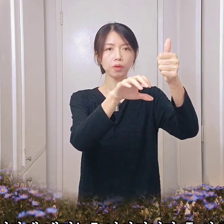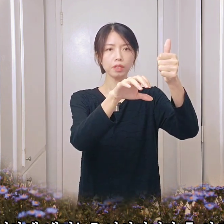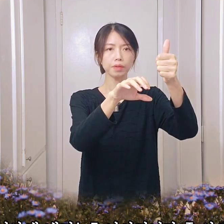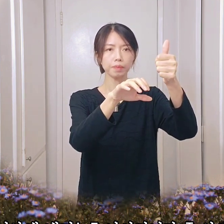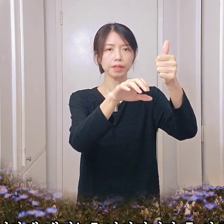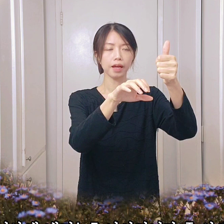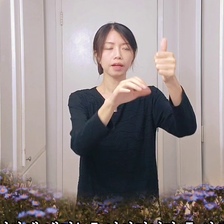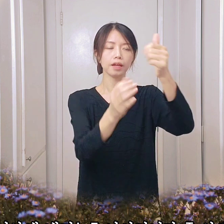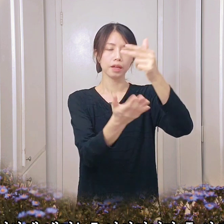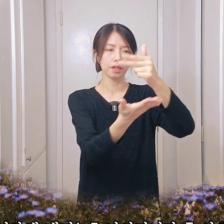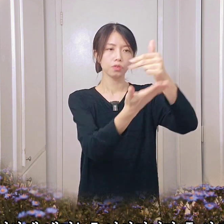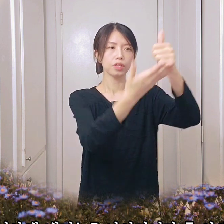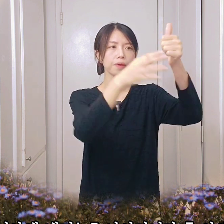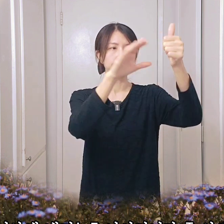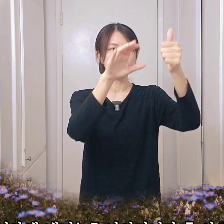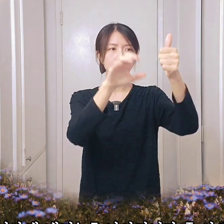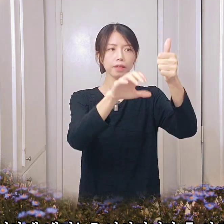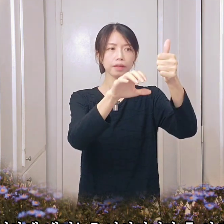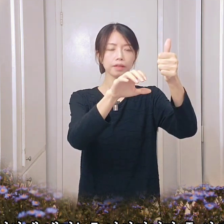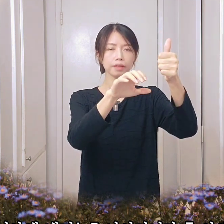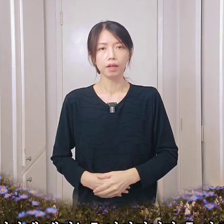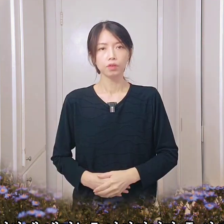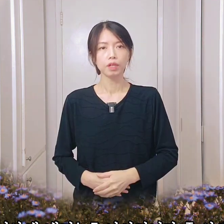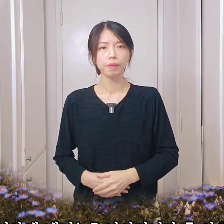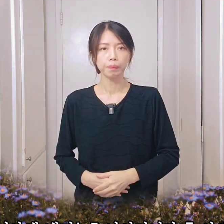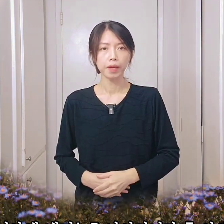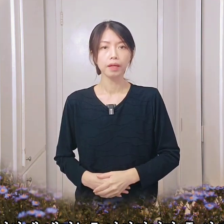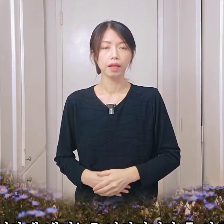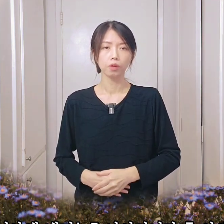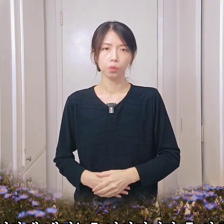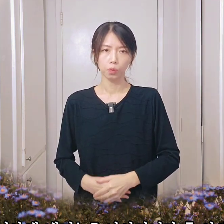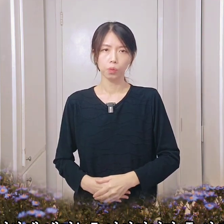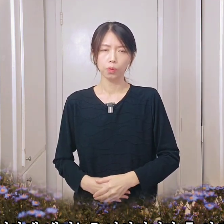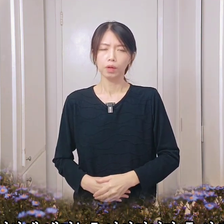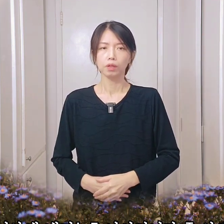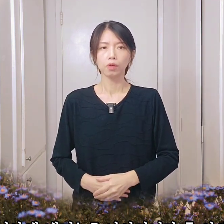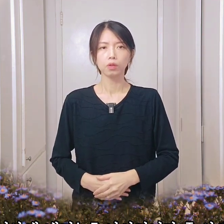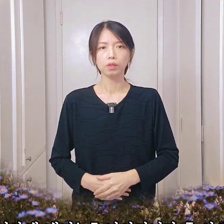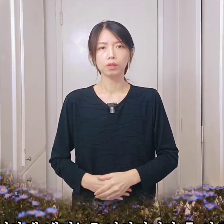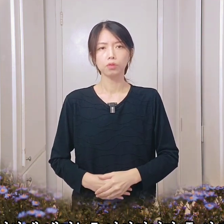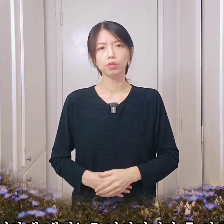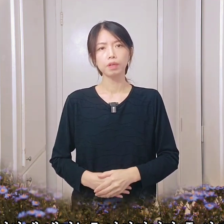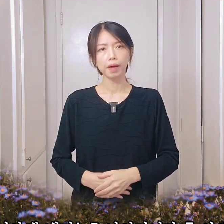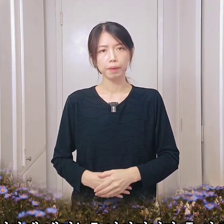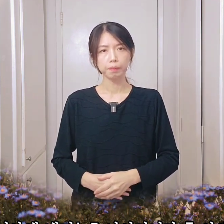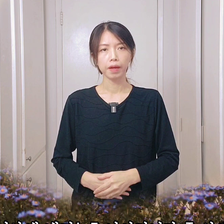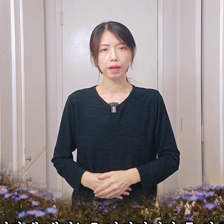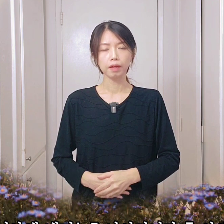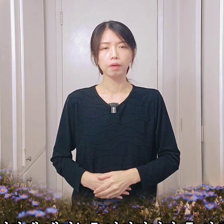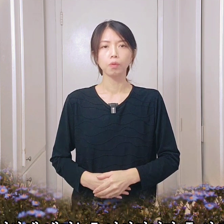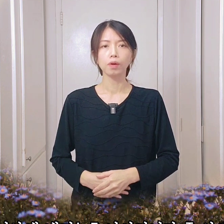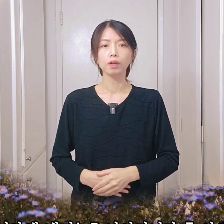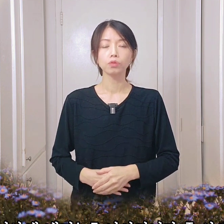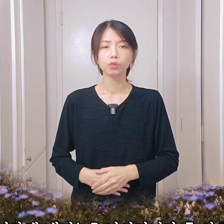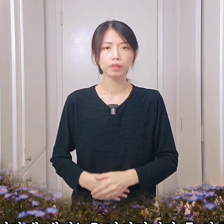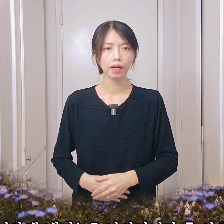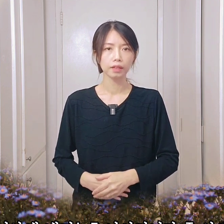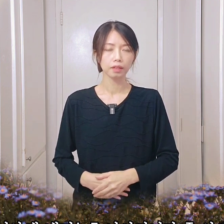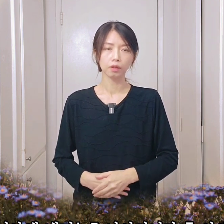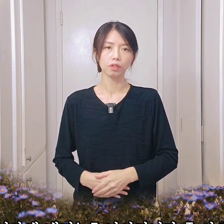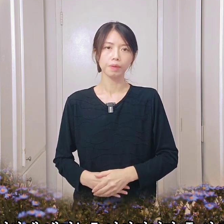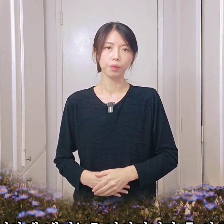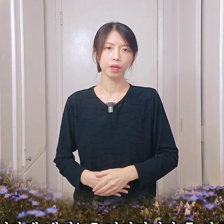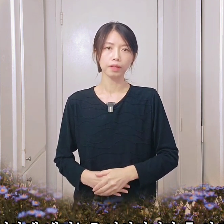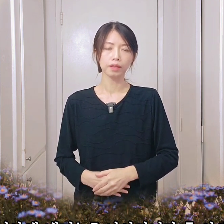이렇게 표현하시면 됩니다. 주님 앞에 내려놓고 여기서는 주님 앞에 뭔가를